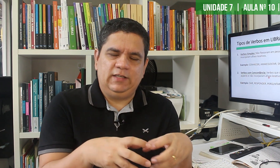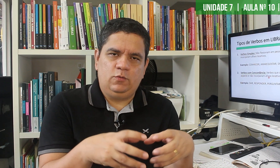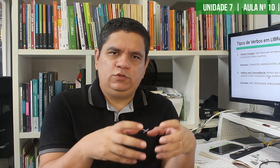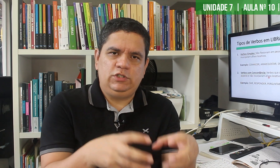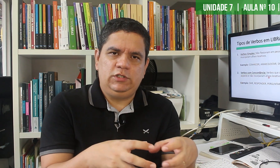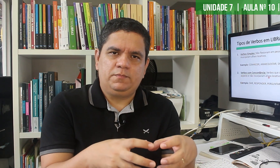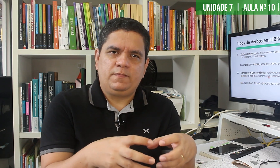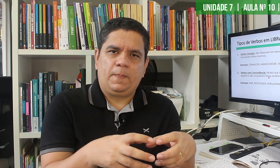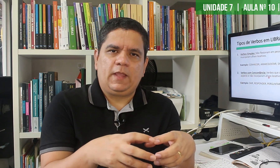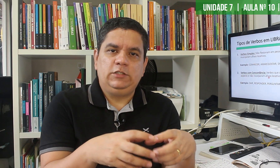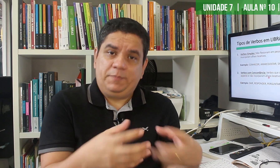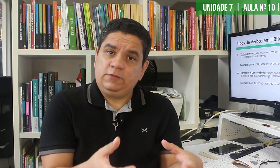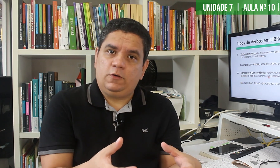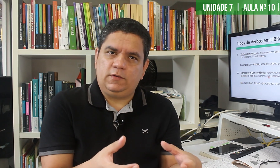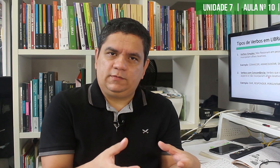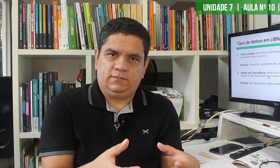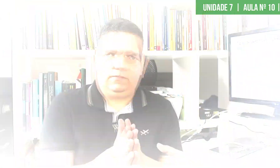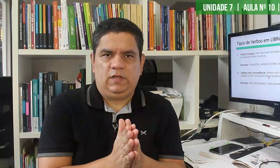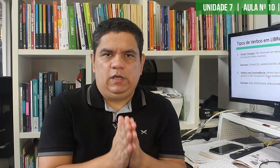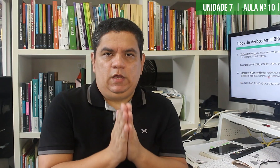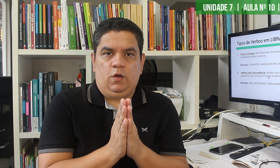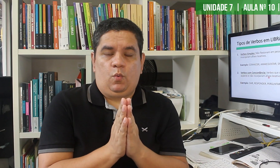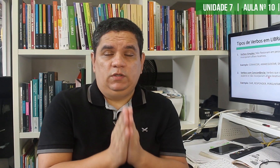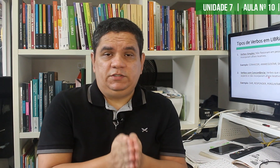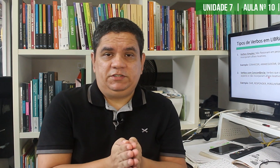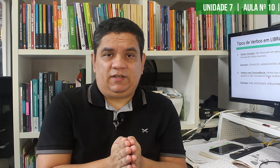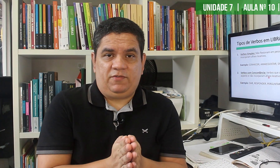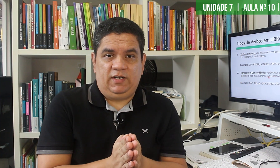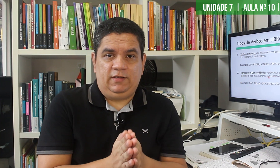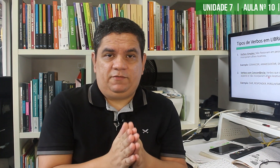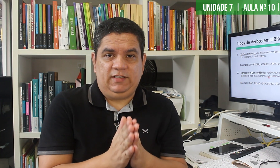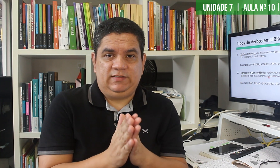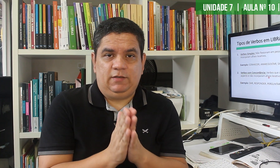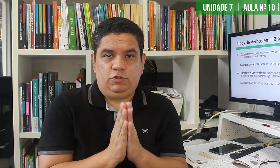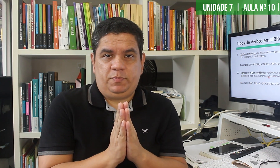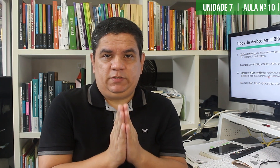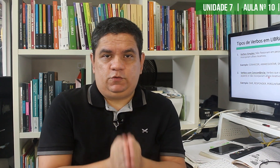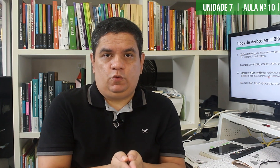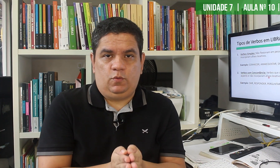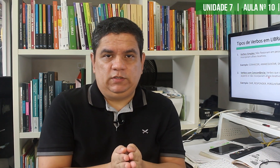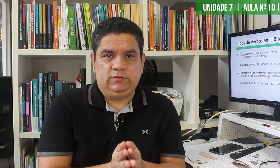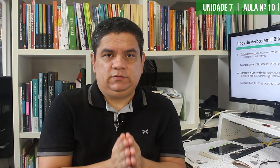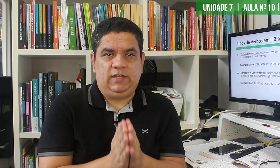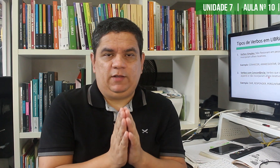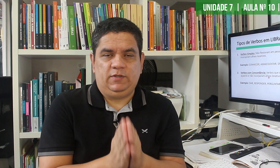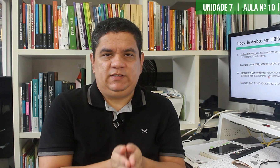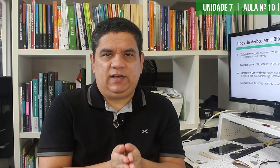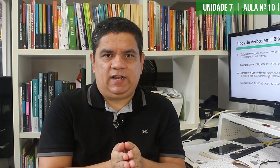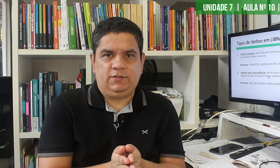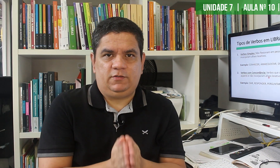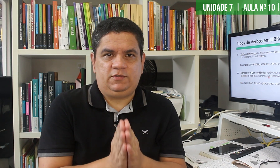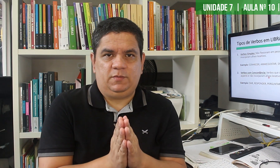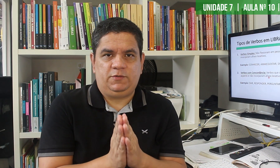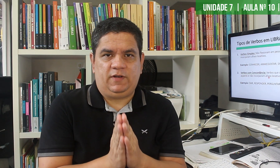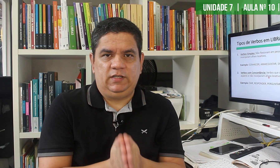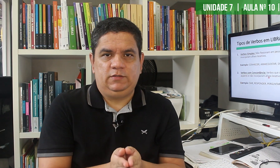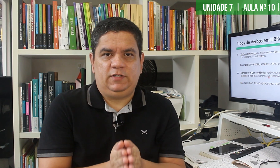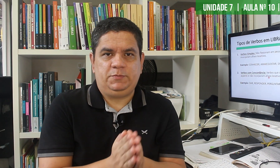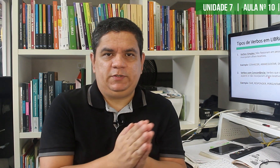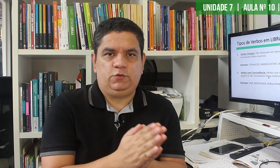flexão de pessoa. Quando a gente está falando em flexão de pessoa, na língua de sinais, nós estamos falando das